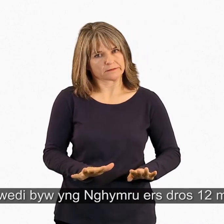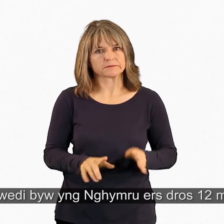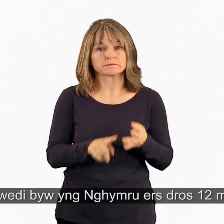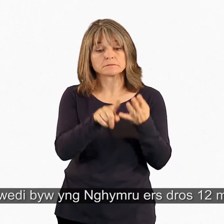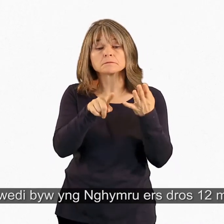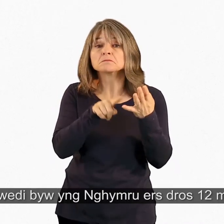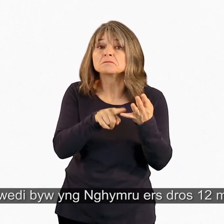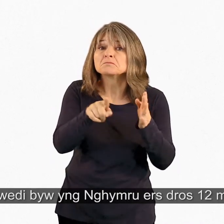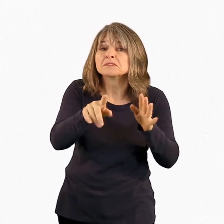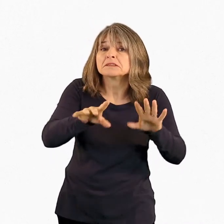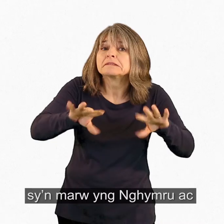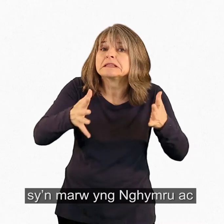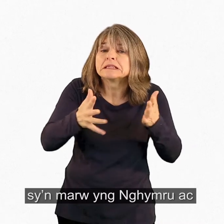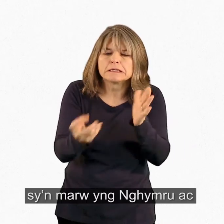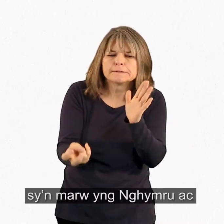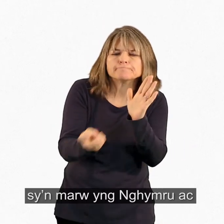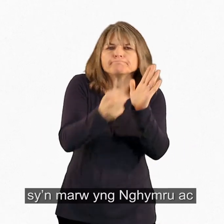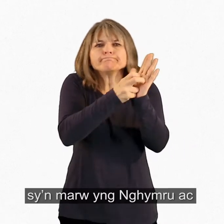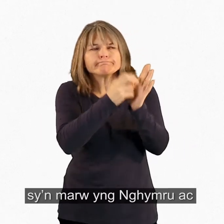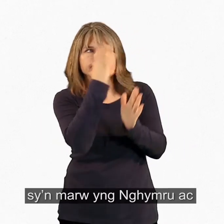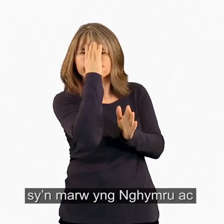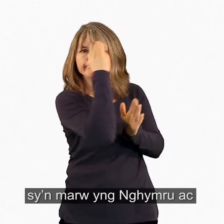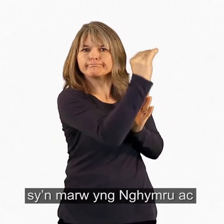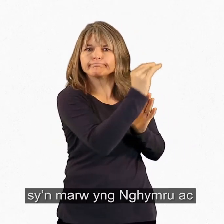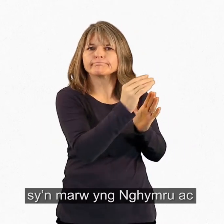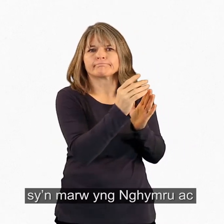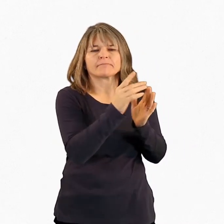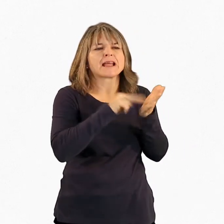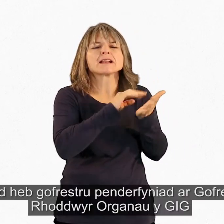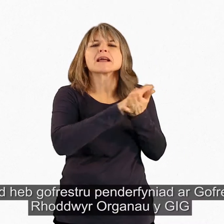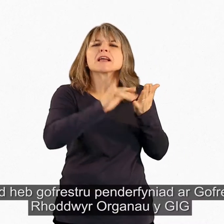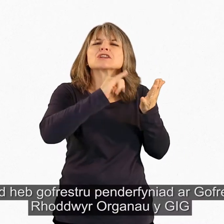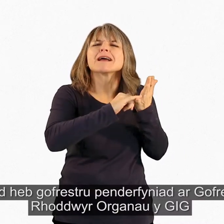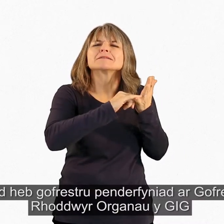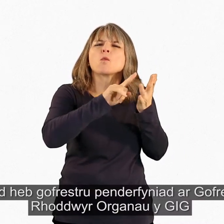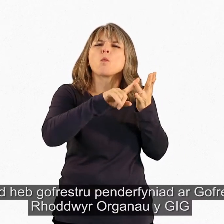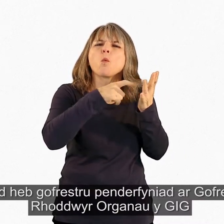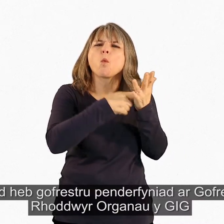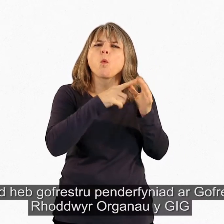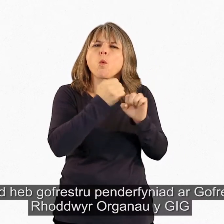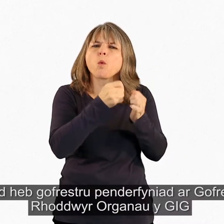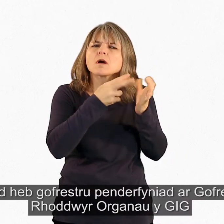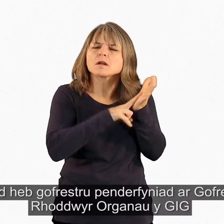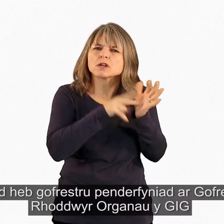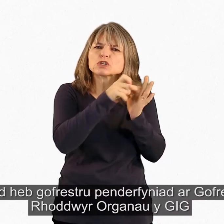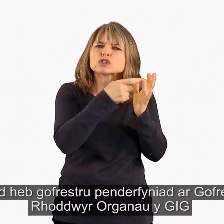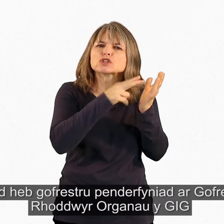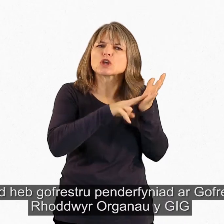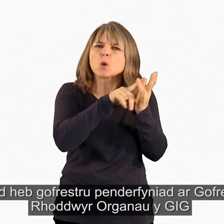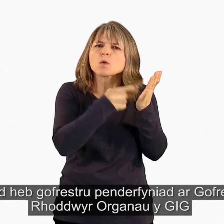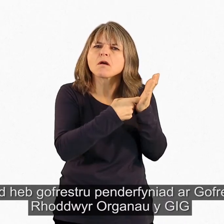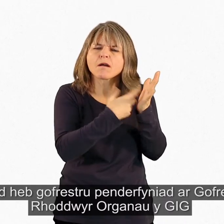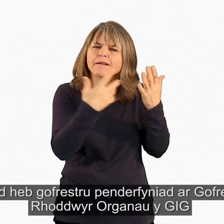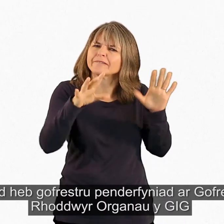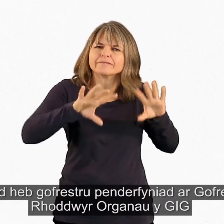sy'n marw yng Nghymru ac sydd heb gofrestru penderfyniad ar gofrestr roddwyr organau